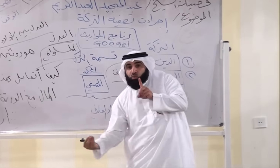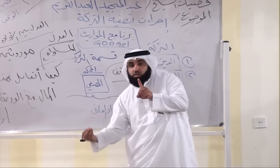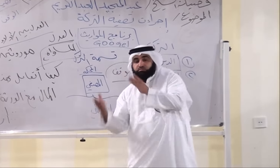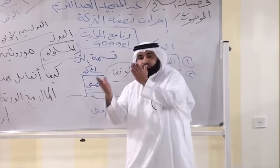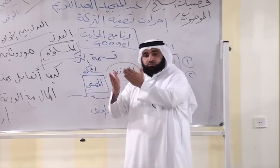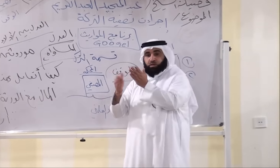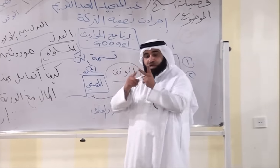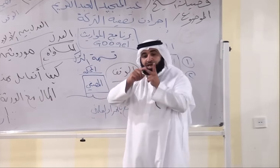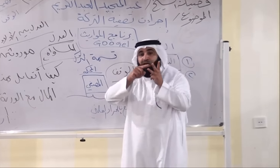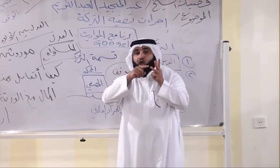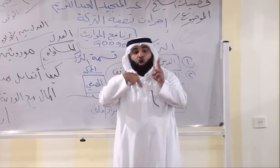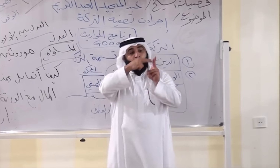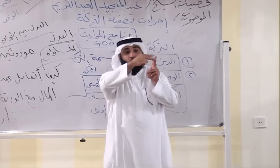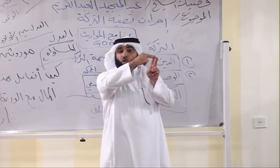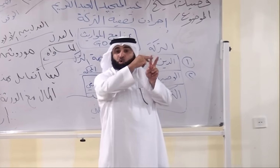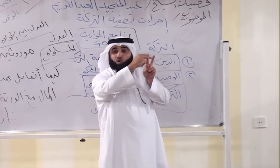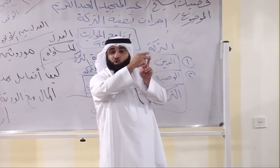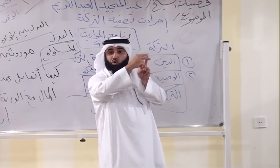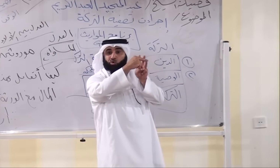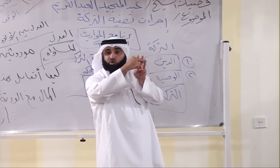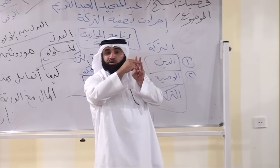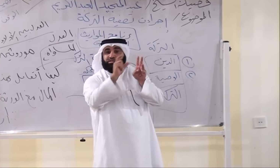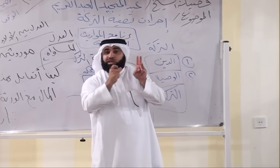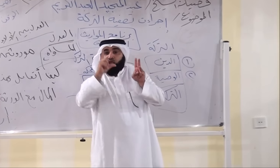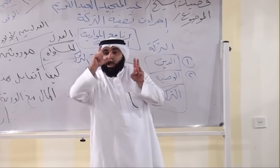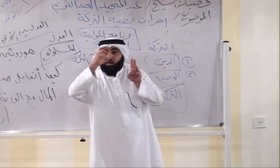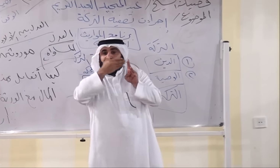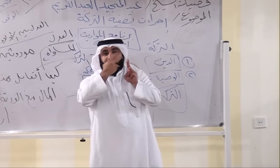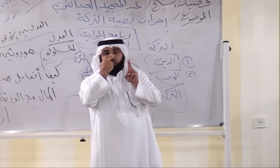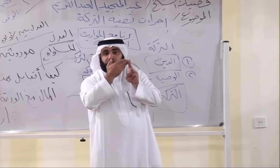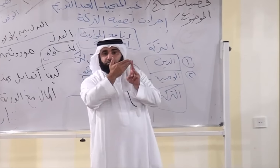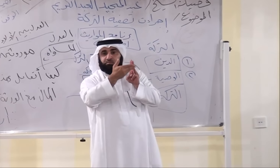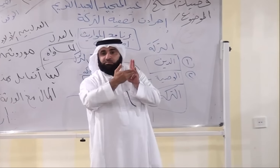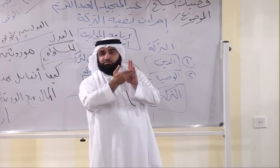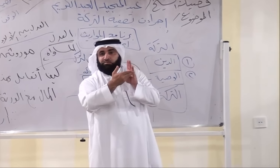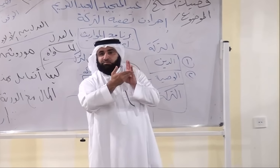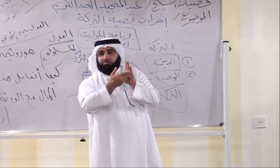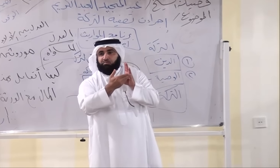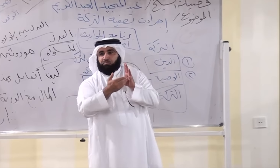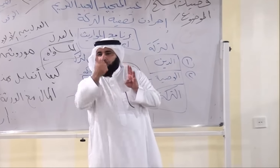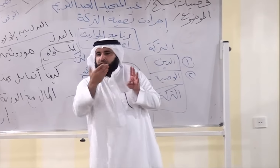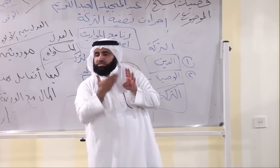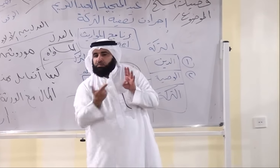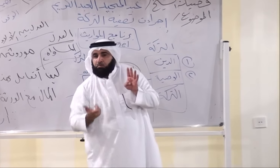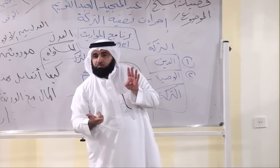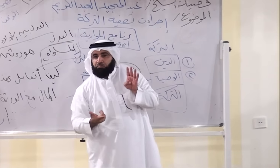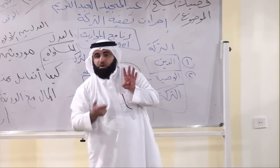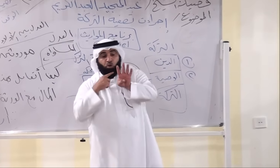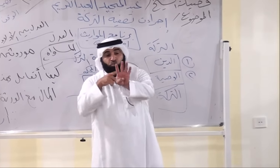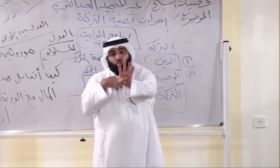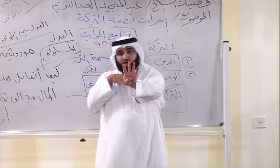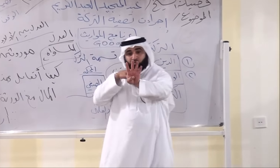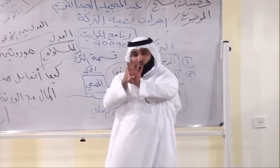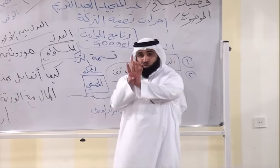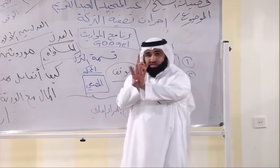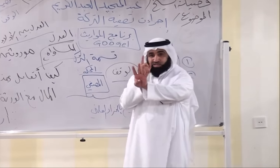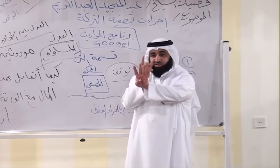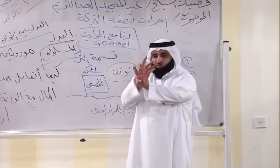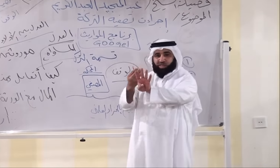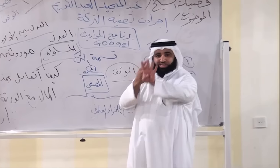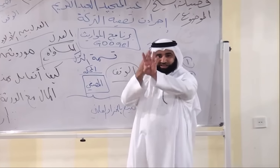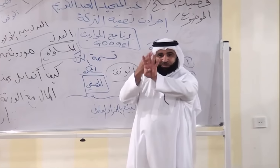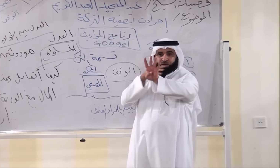وعمالهم اللي هم معهم كابريات. وش تتوقعون يعني وش بيصير يعني؟ هذا عدل؟